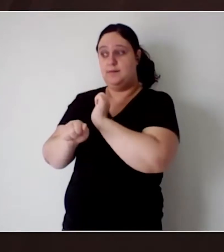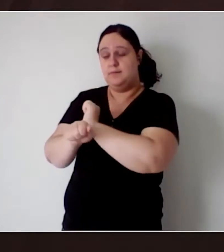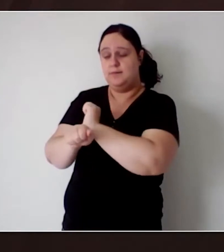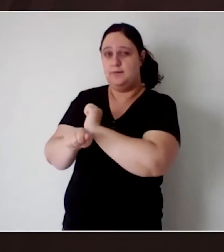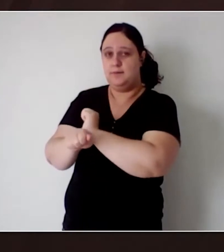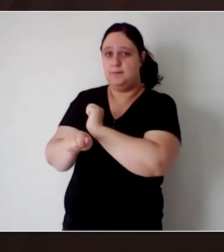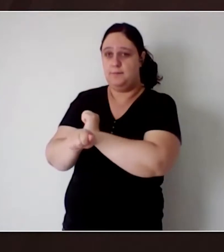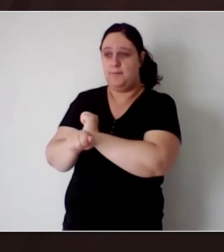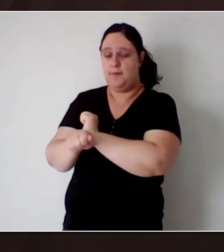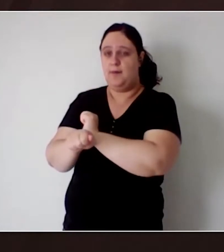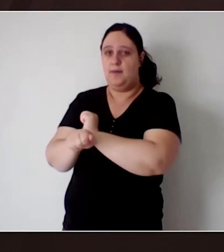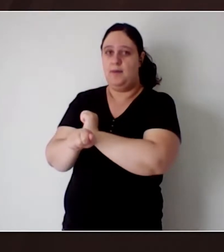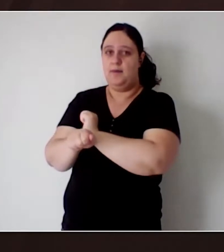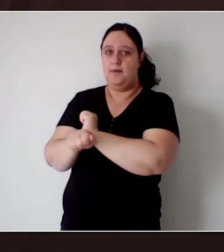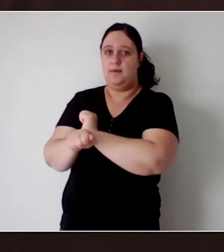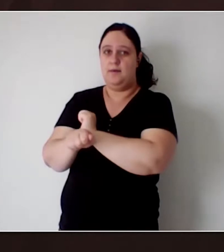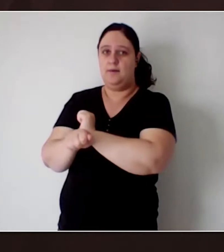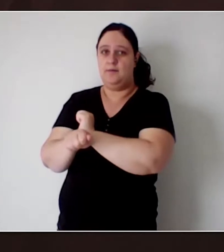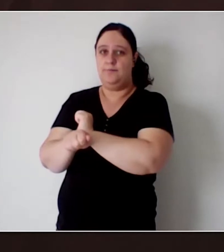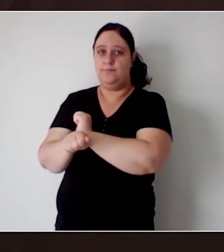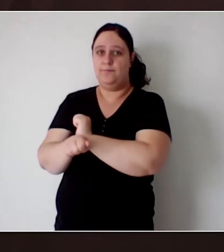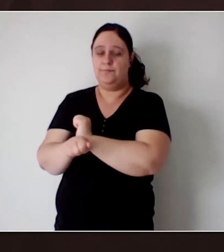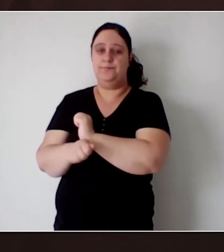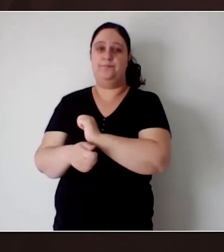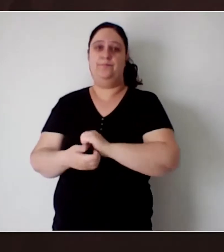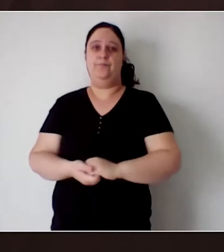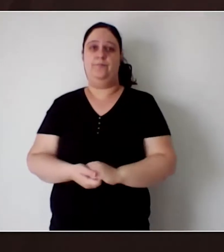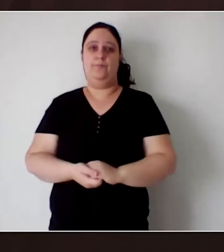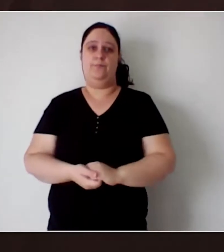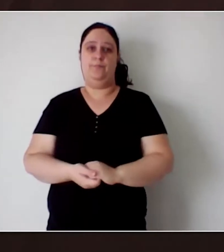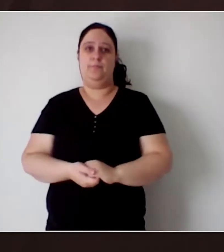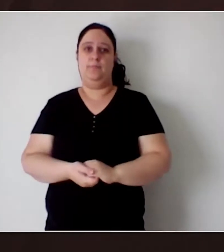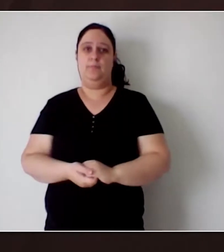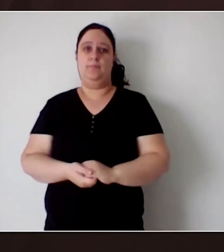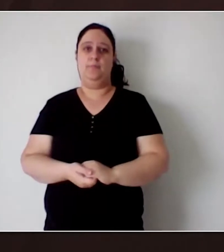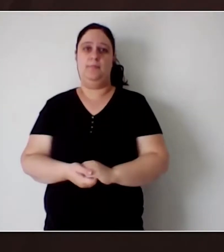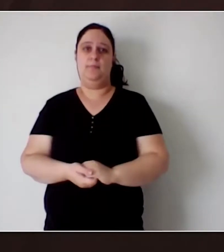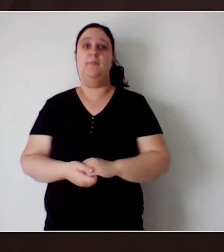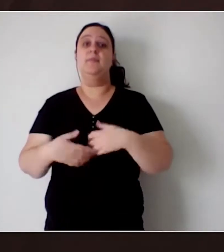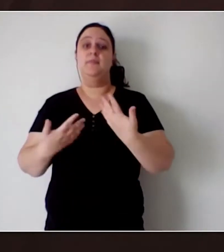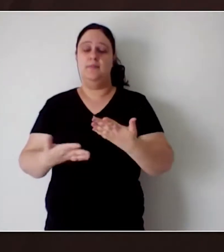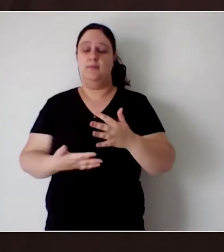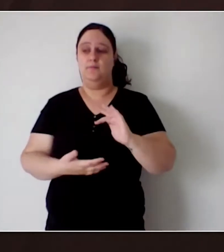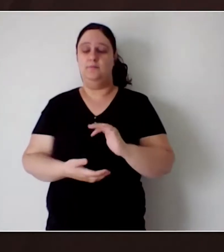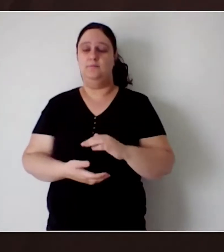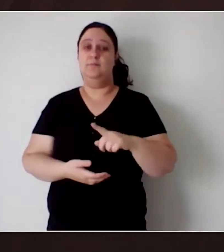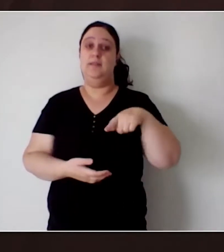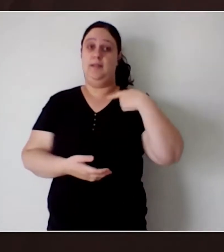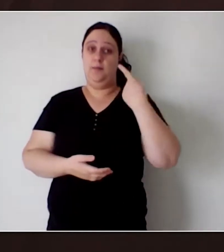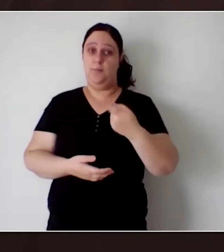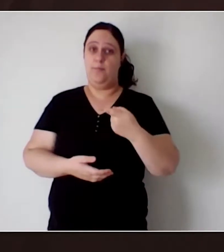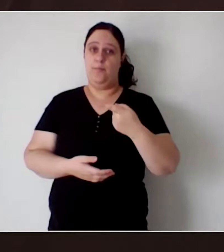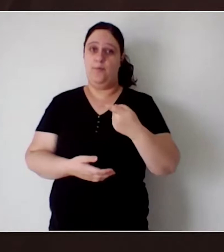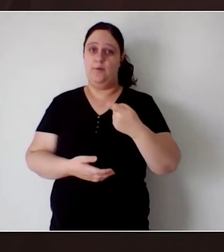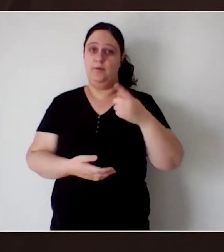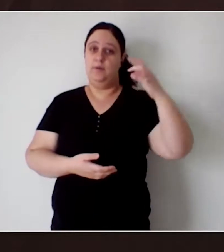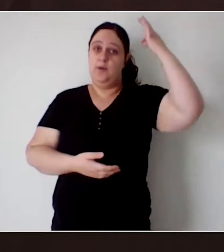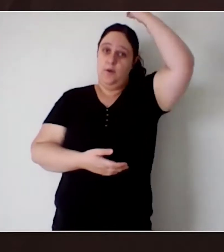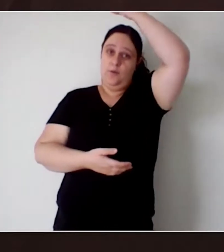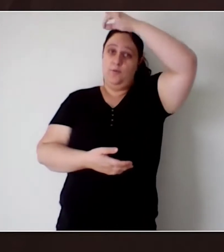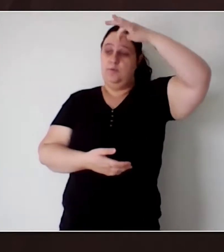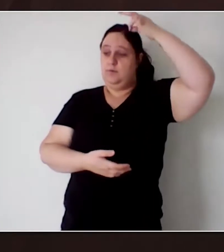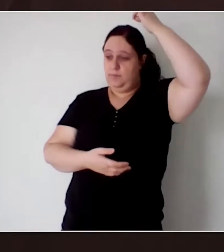no dia de Pentecostes isso aconteceu. O Espírito Santo desceu sobre eles, os